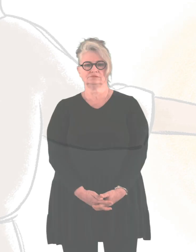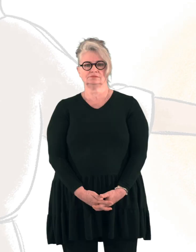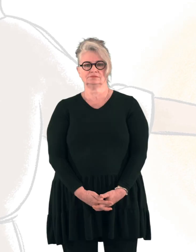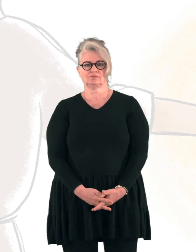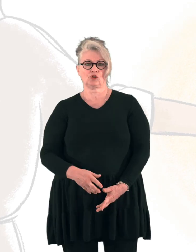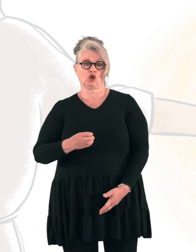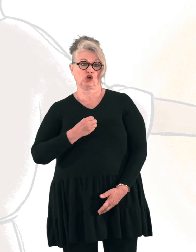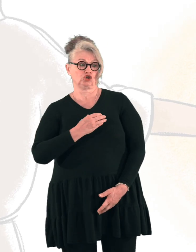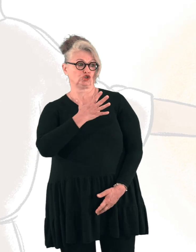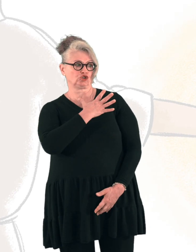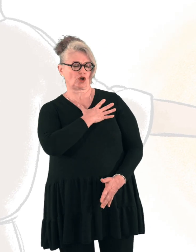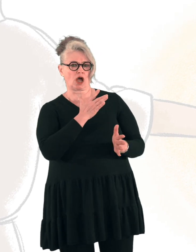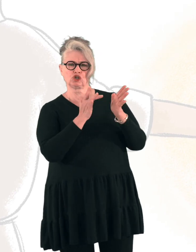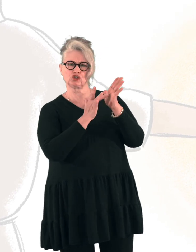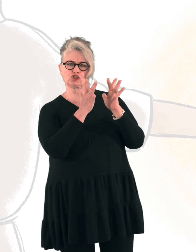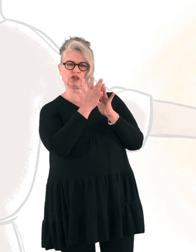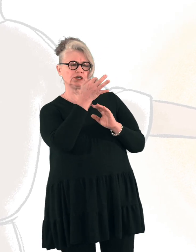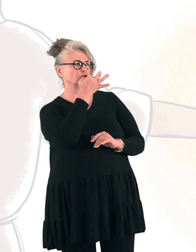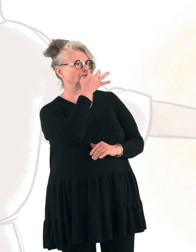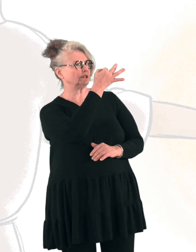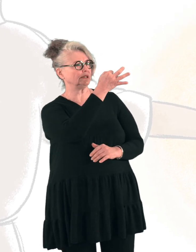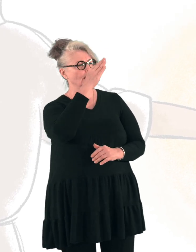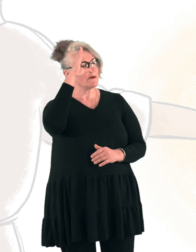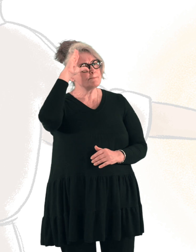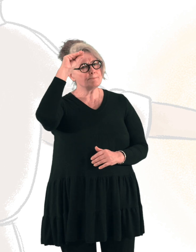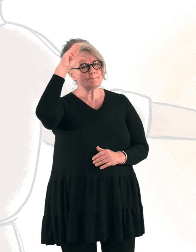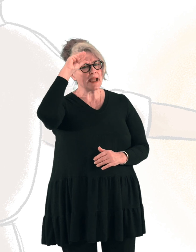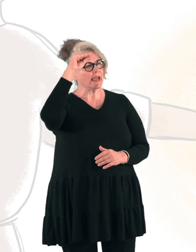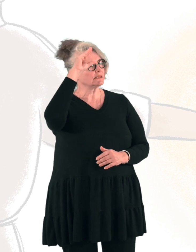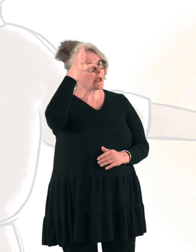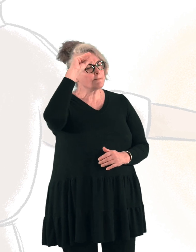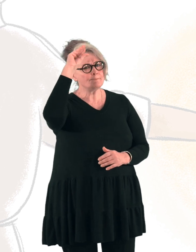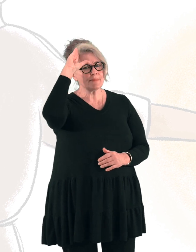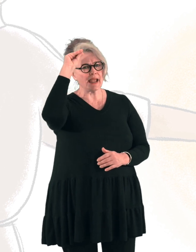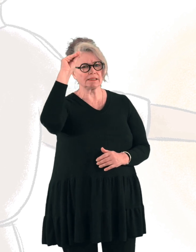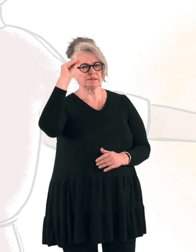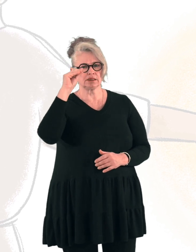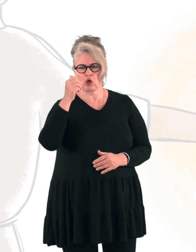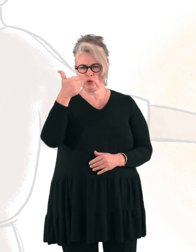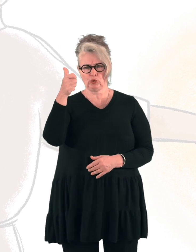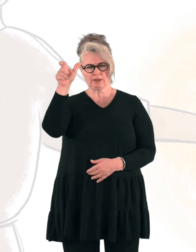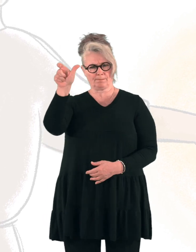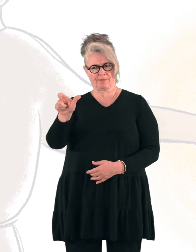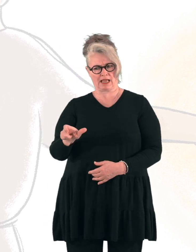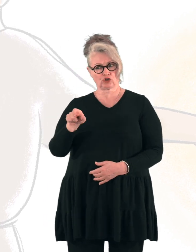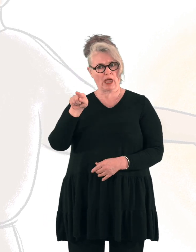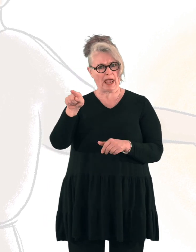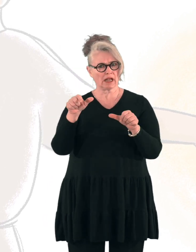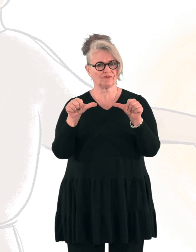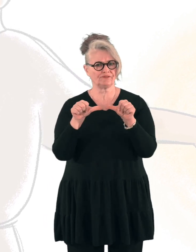lui Jean dit à Jésus maître nous avons vu quelqu'un qui chasse les esprits